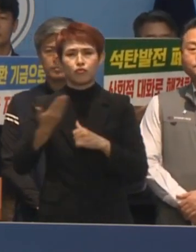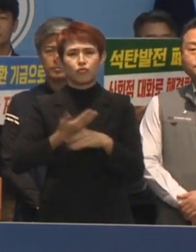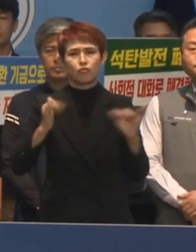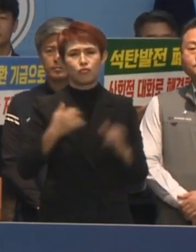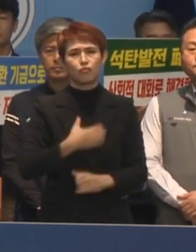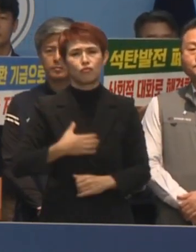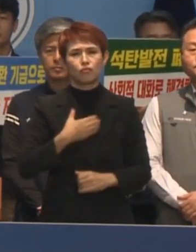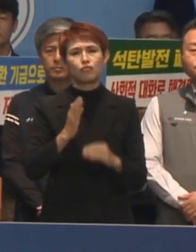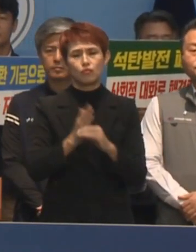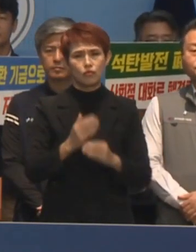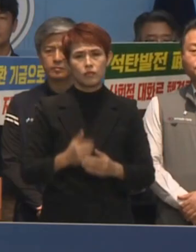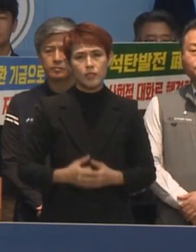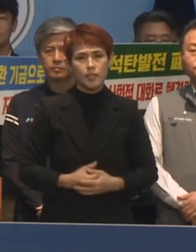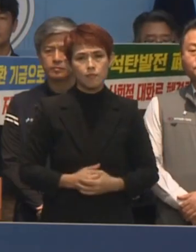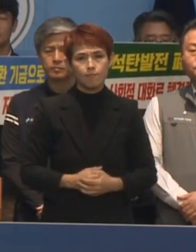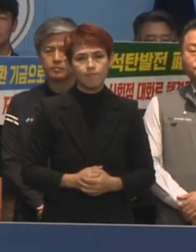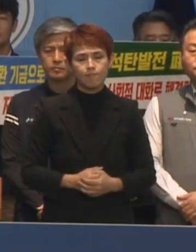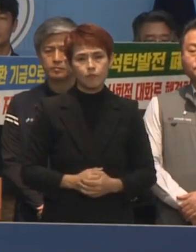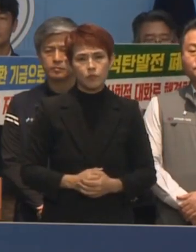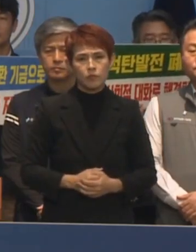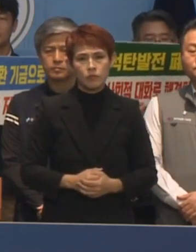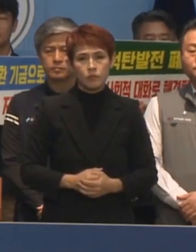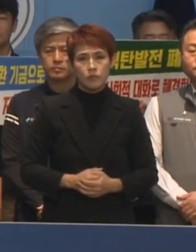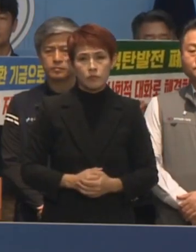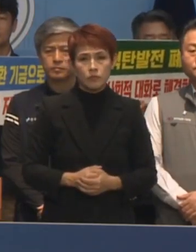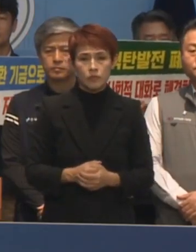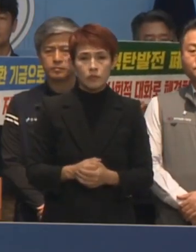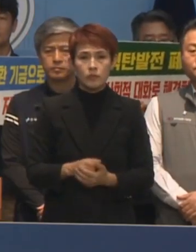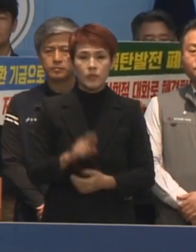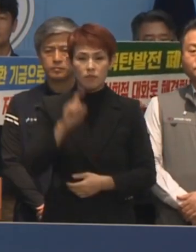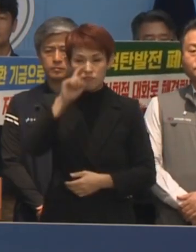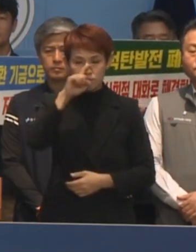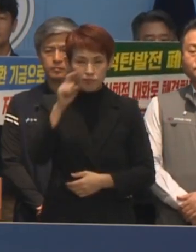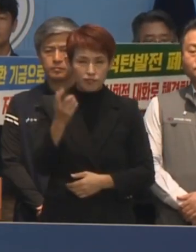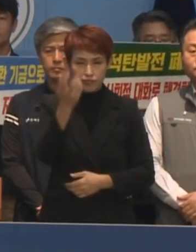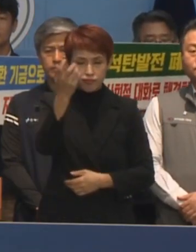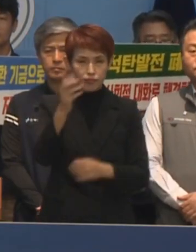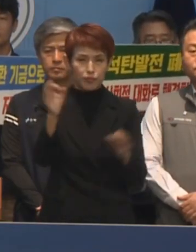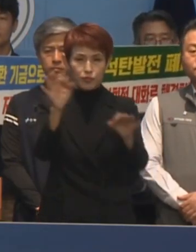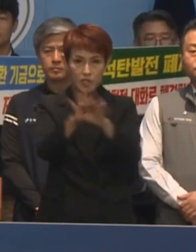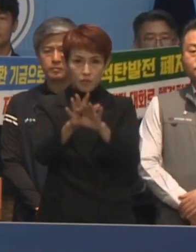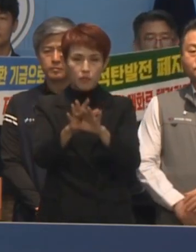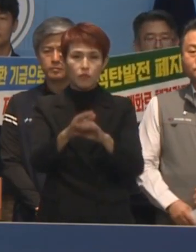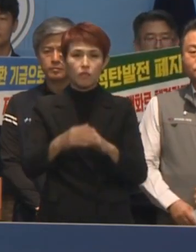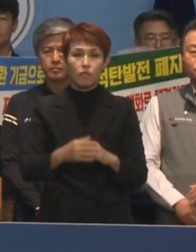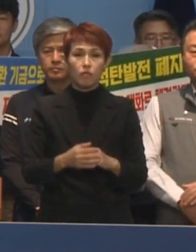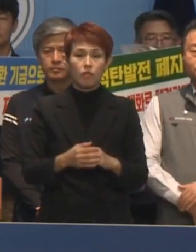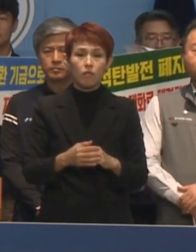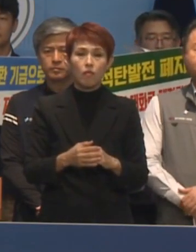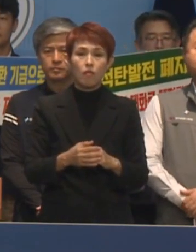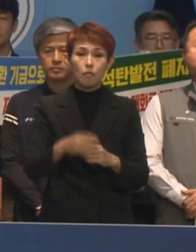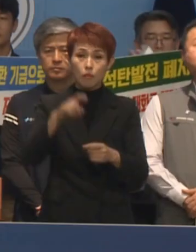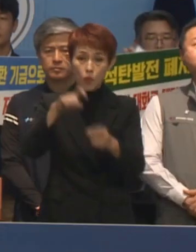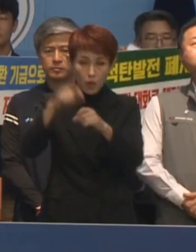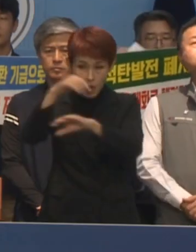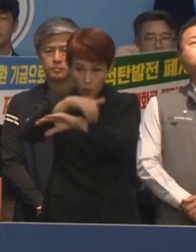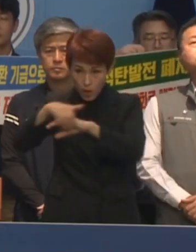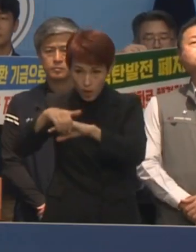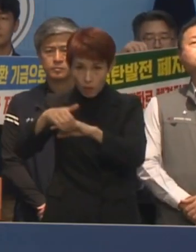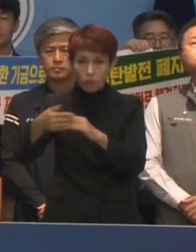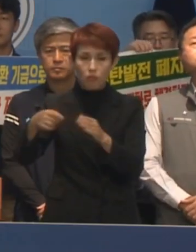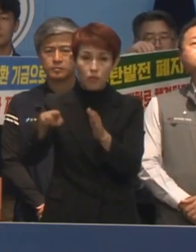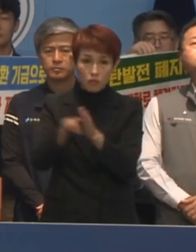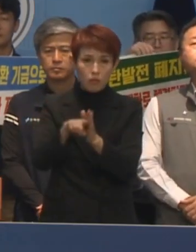결과가 초래되고 있습니다. 이에 탄소 중립, 탈석탄 계획의 수립 주체인 정부가 보다